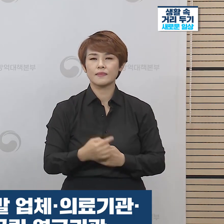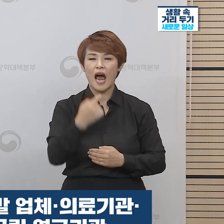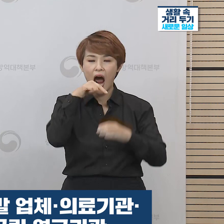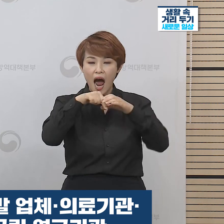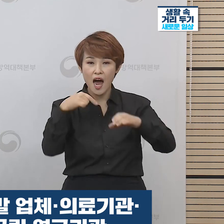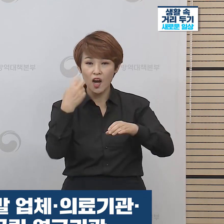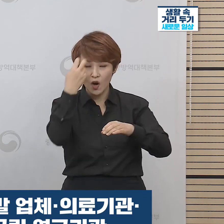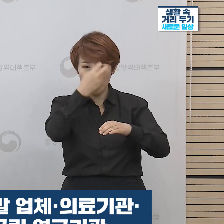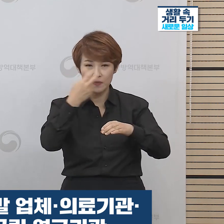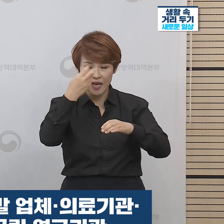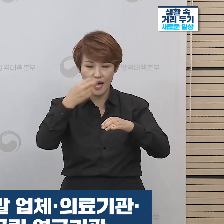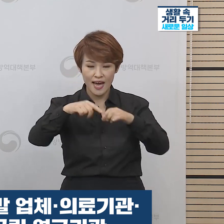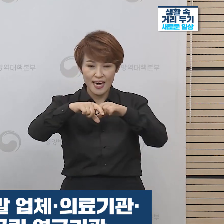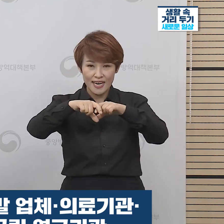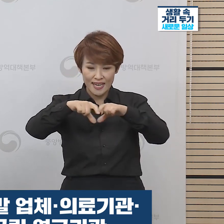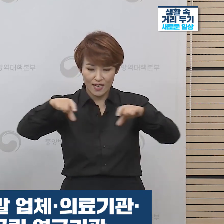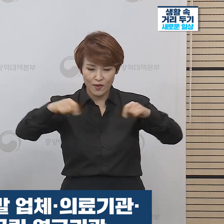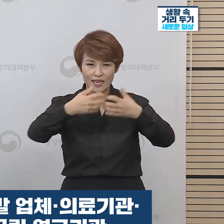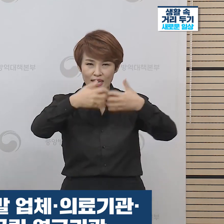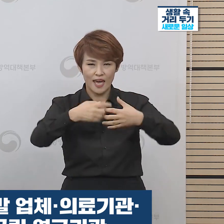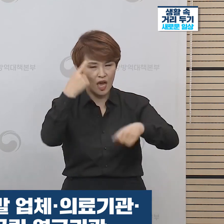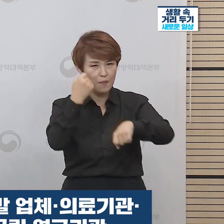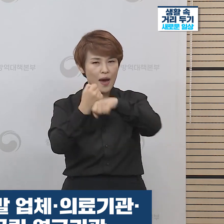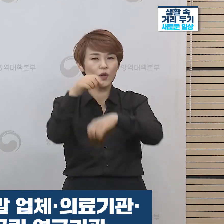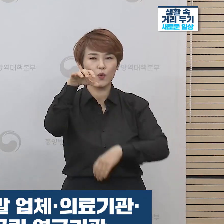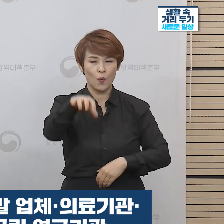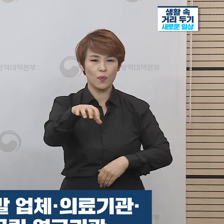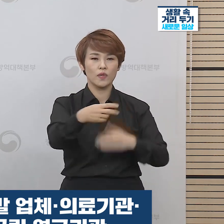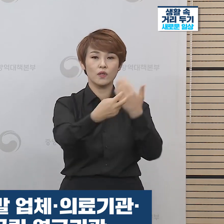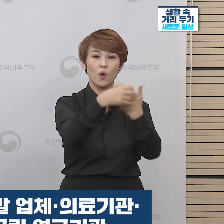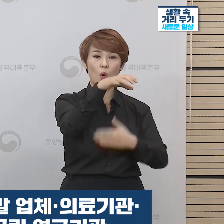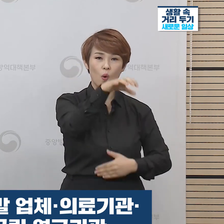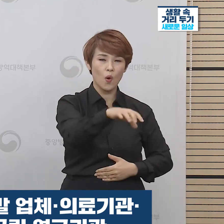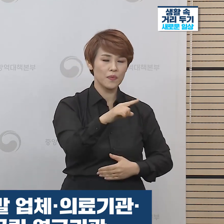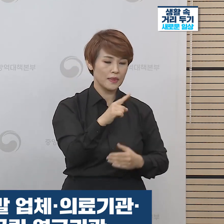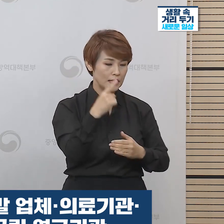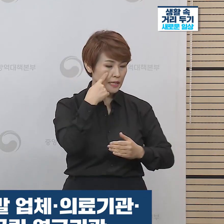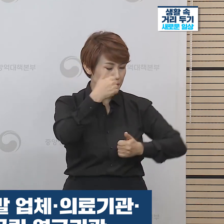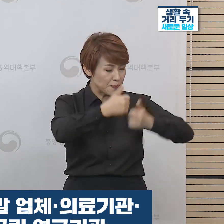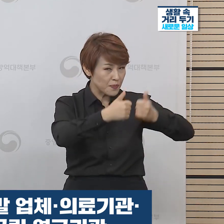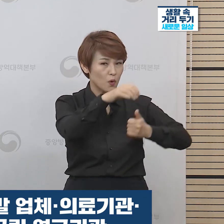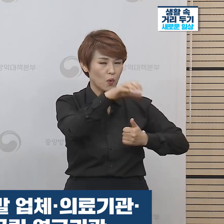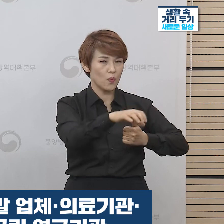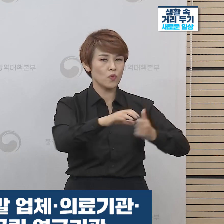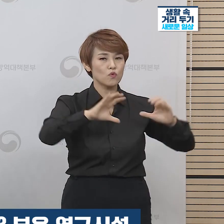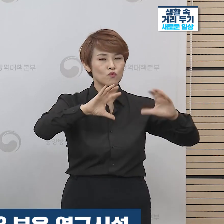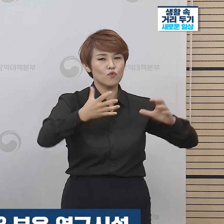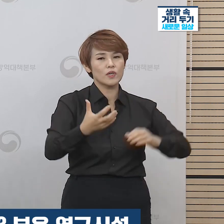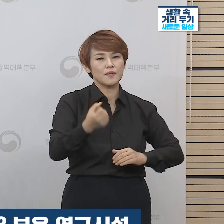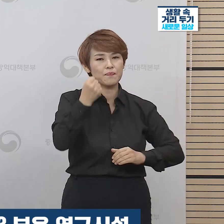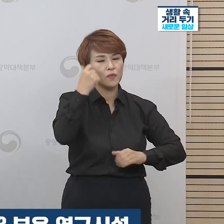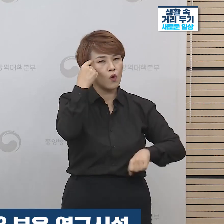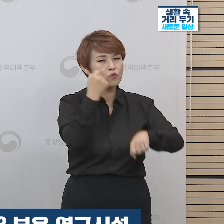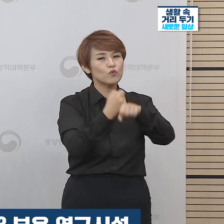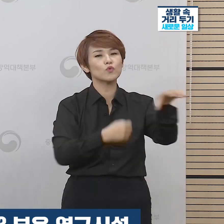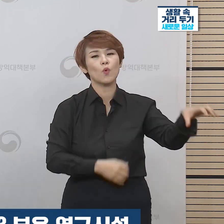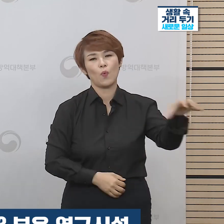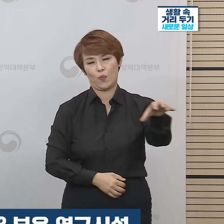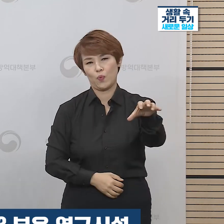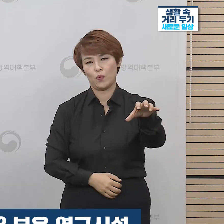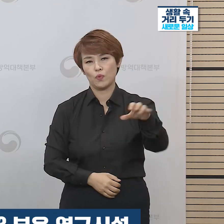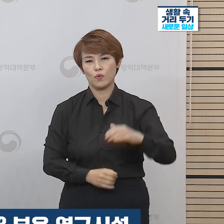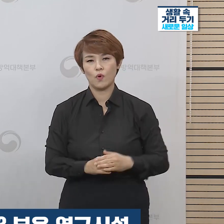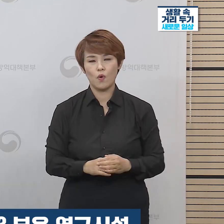업체 그리고 의료기관 임상 검사 기관 국공립 연구기관 등 이며 검체 이용